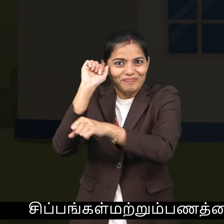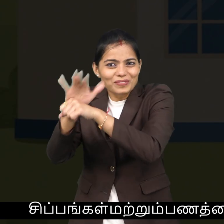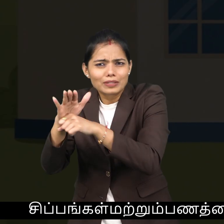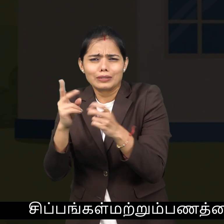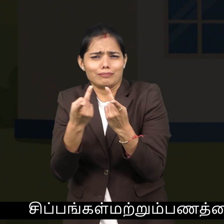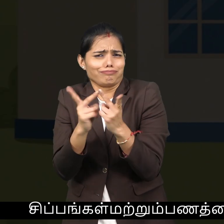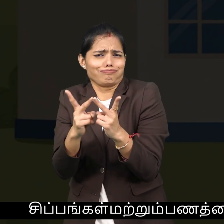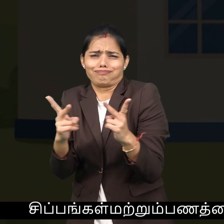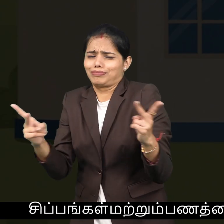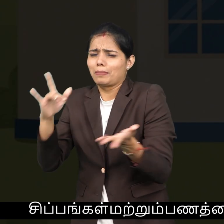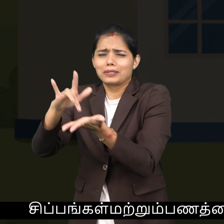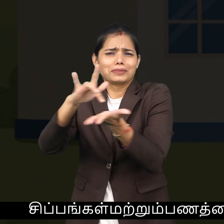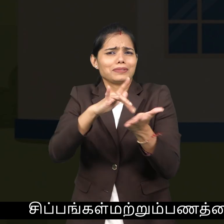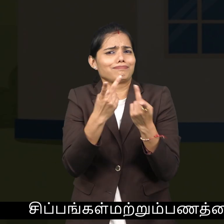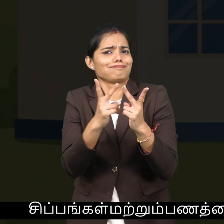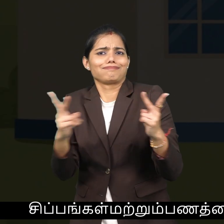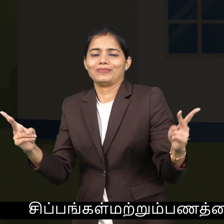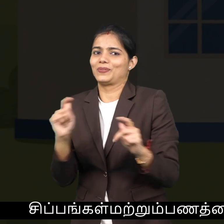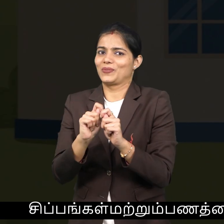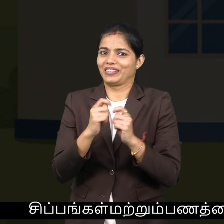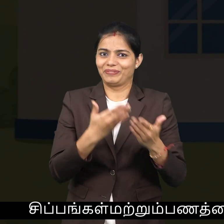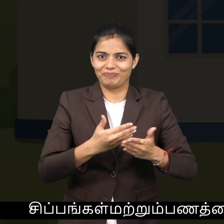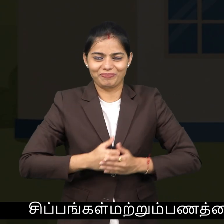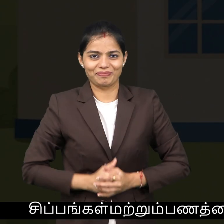இடங்களுக்கு அனுப்ப உதவுகின்றன.